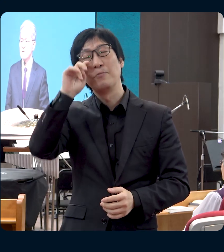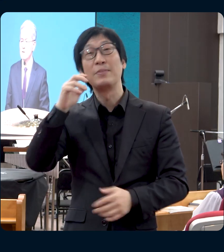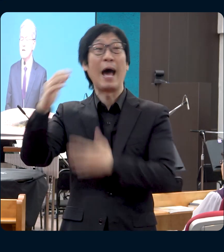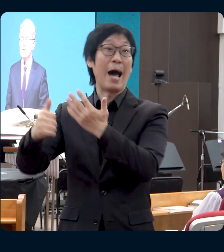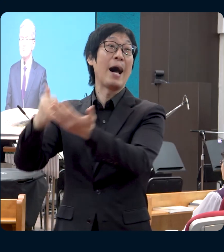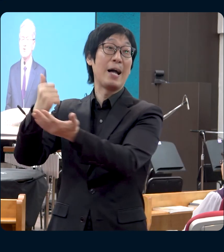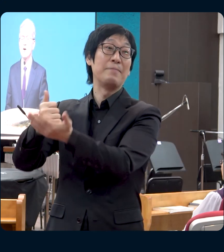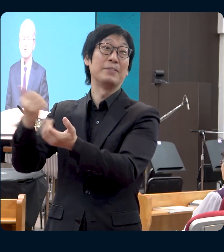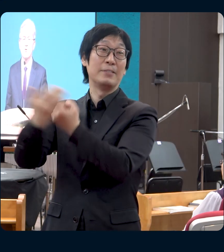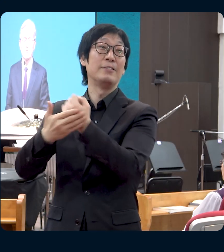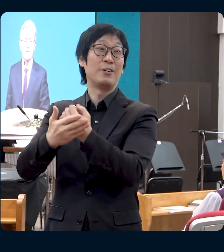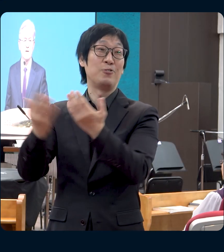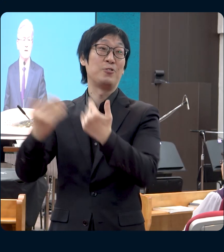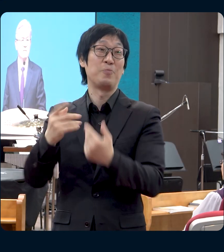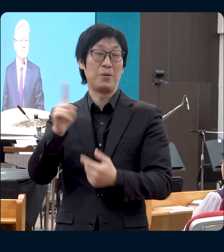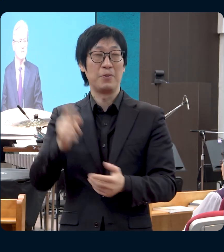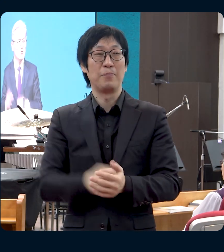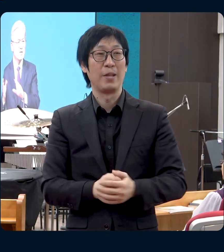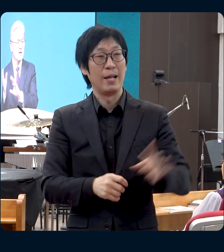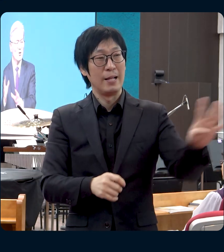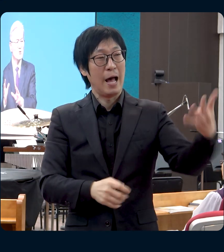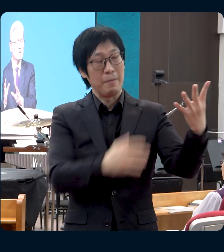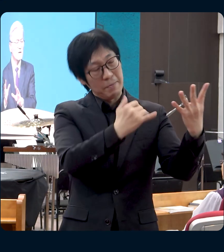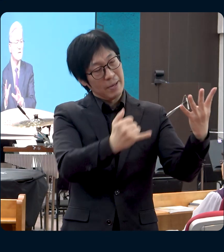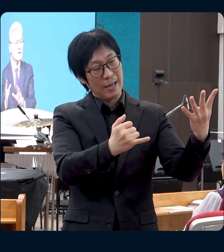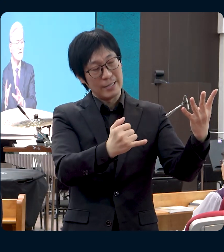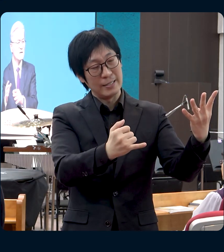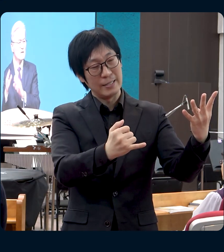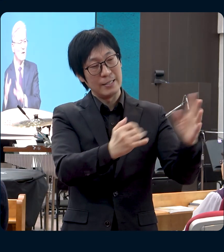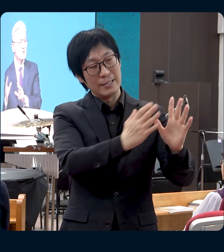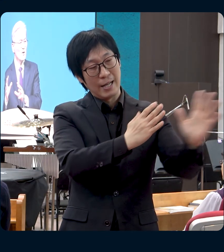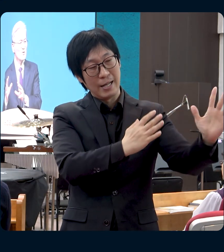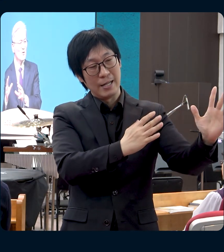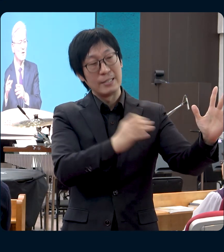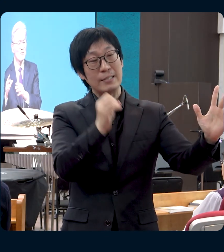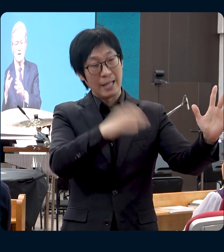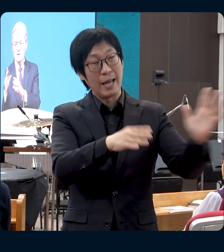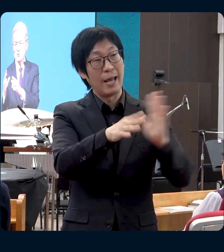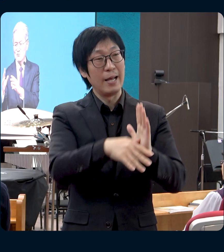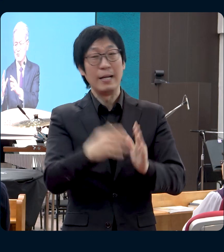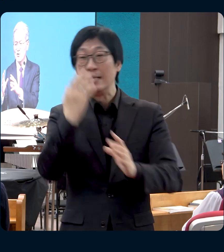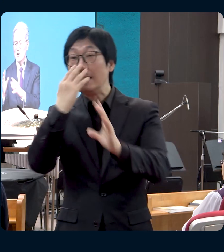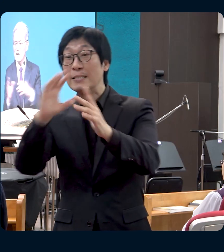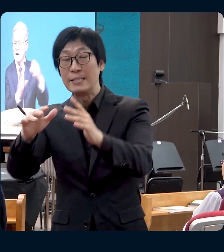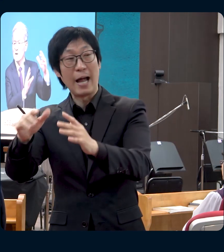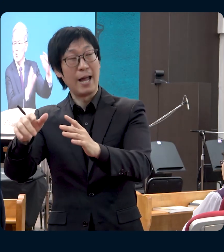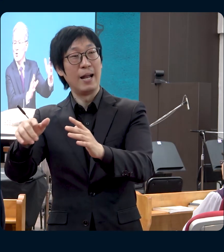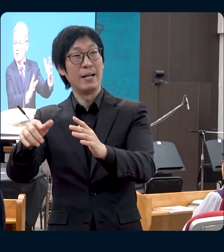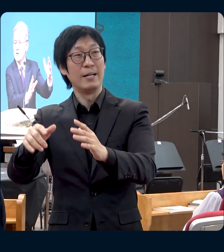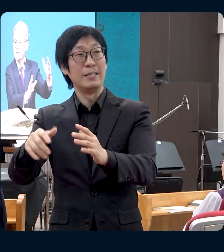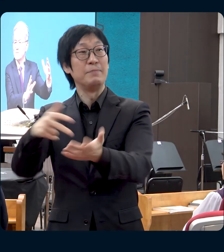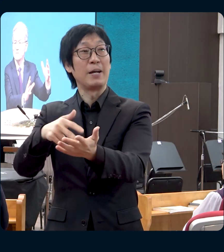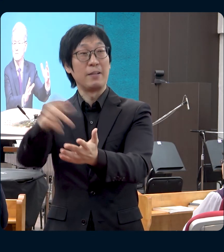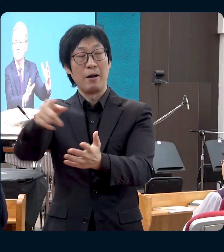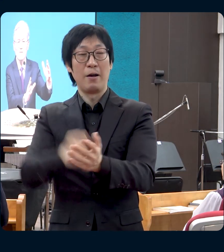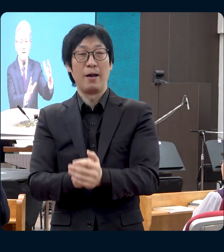하나님이 은혜를 주셔가지고 좀 시간이 걸렸지만 이스라엘 쪽에서 그 국경 라인 하나를 또